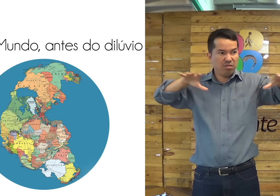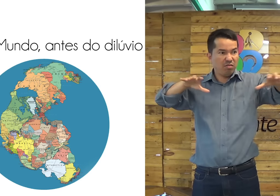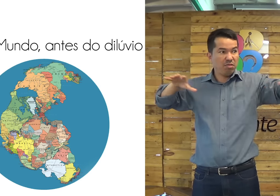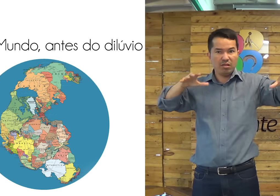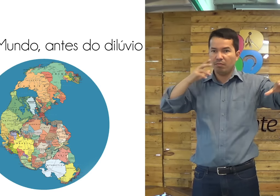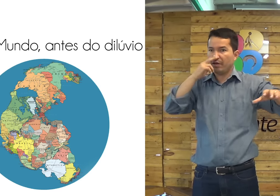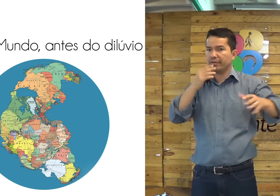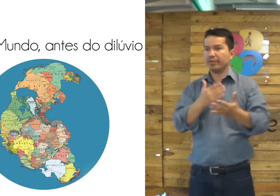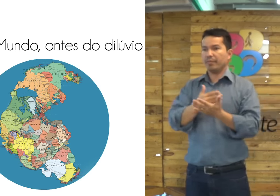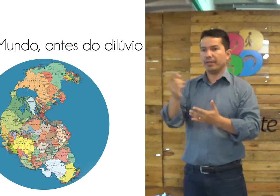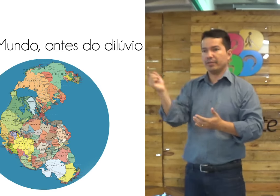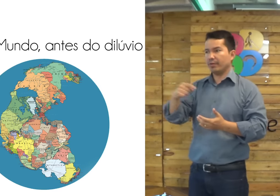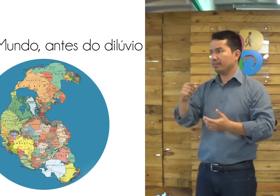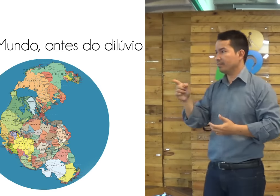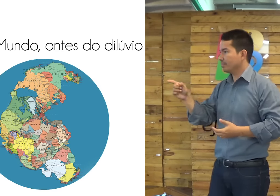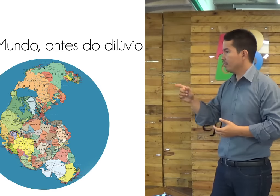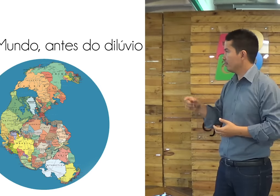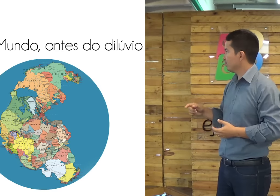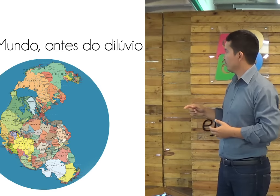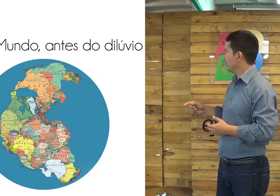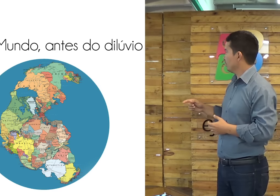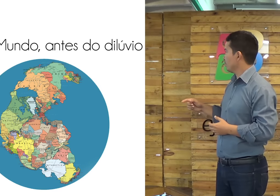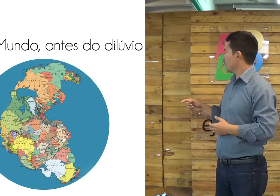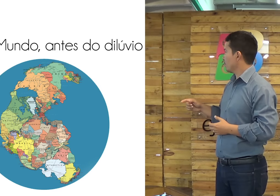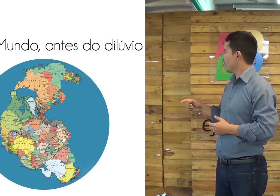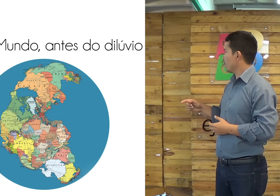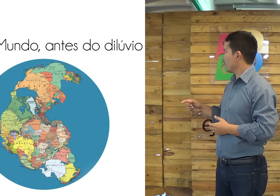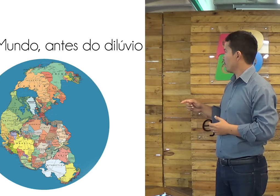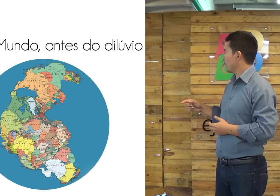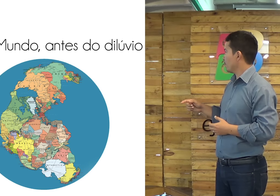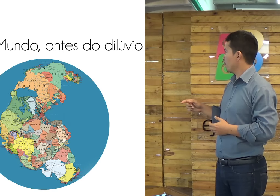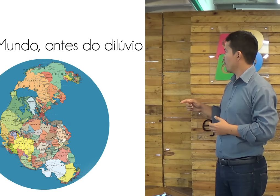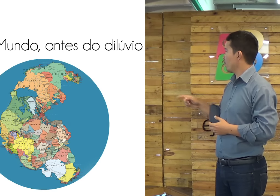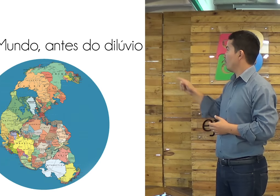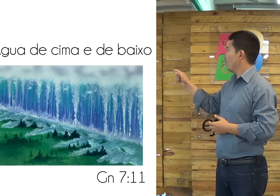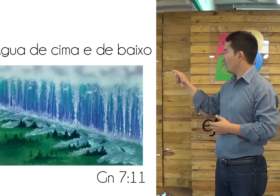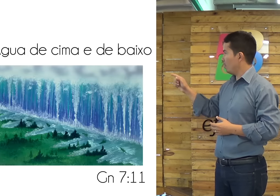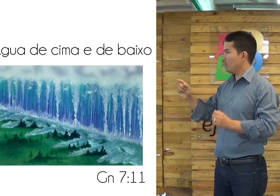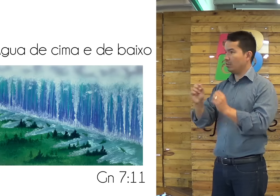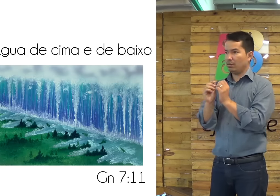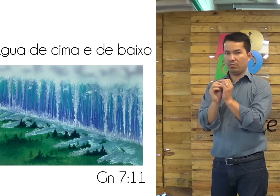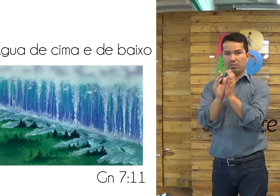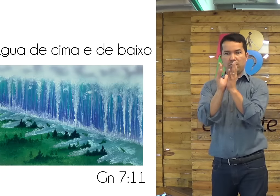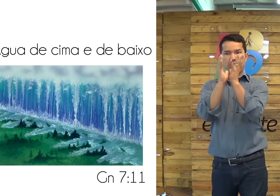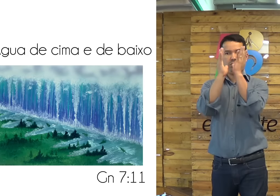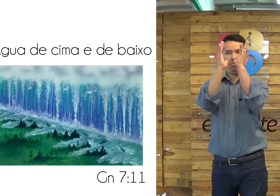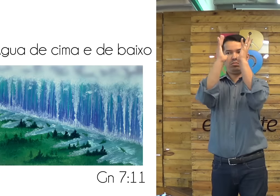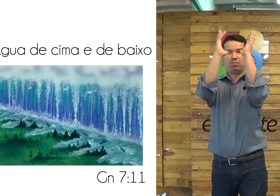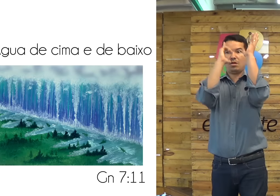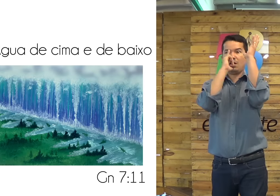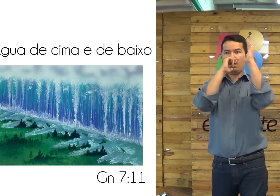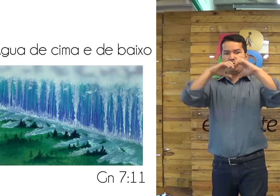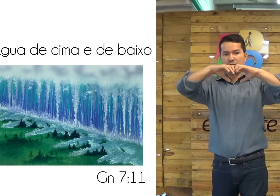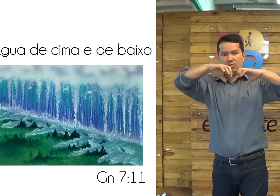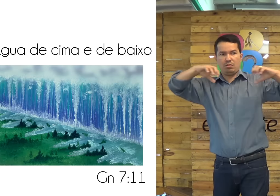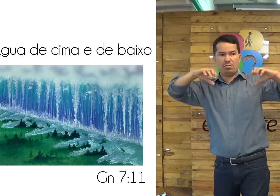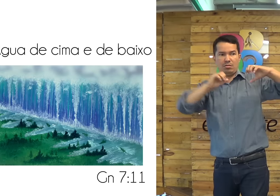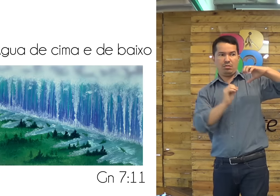daí parece que começou a se dividir aí ficou assim ó ah ali ó tá vendo água de cima